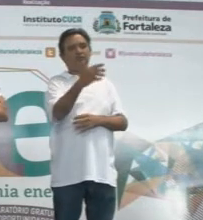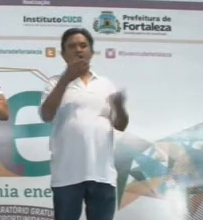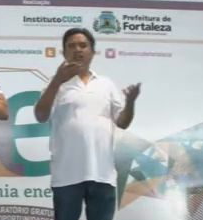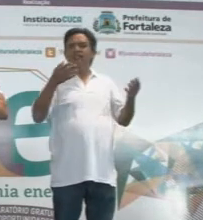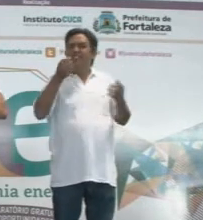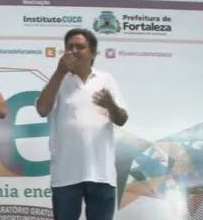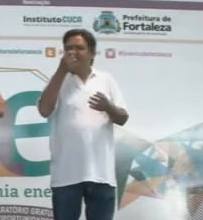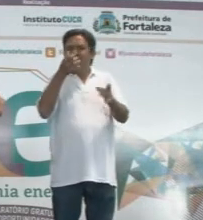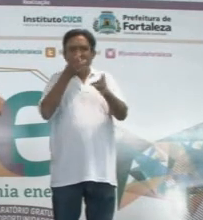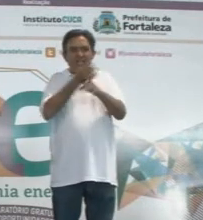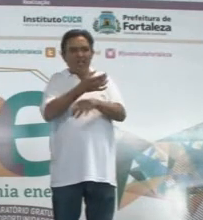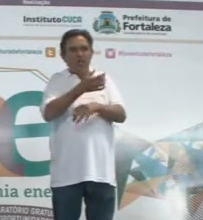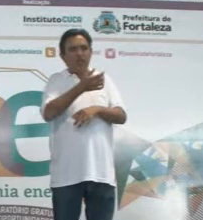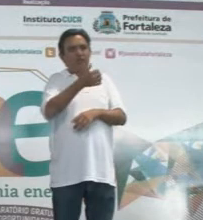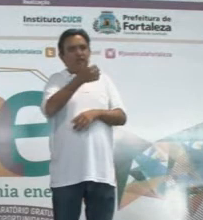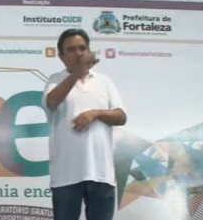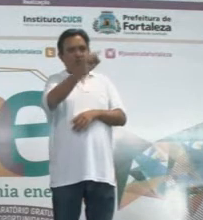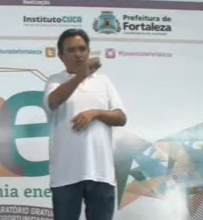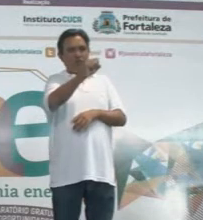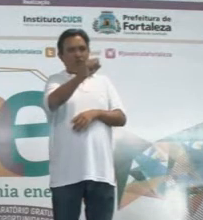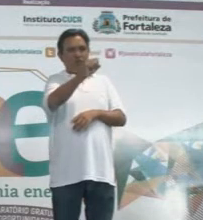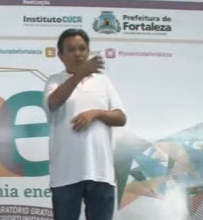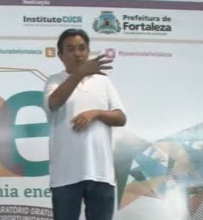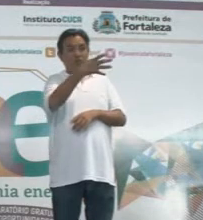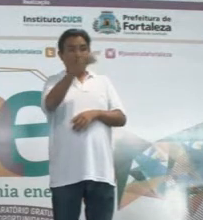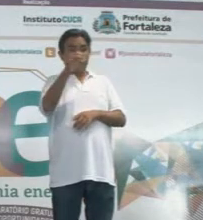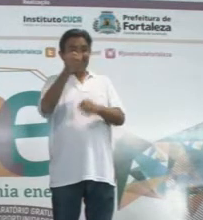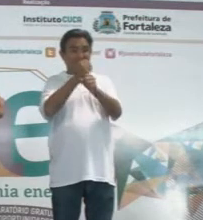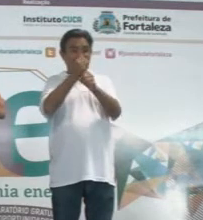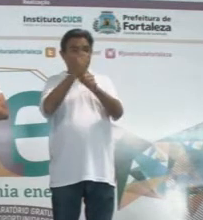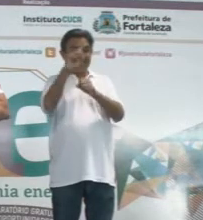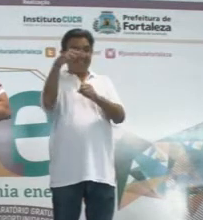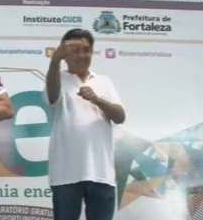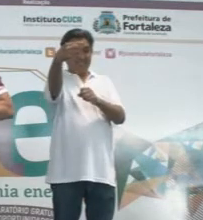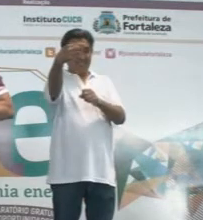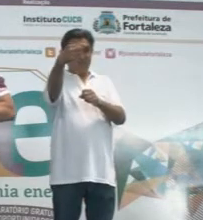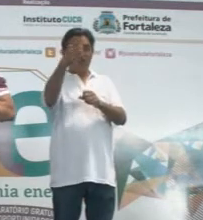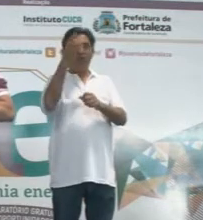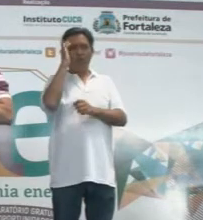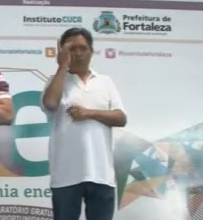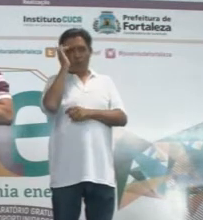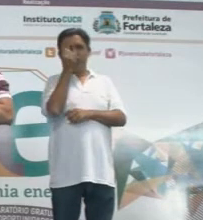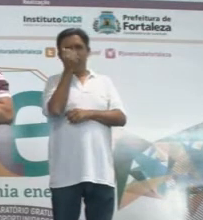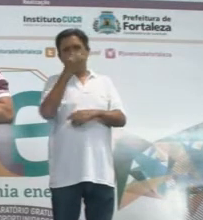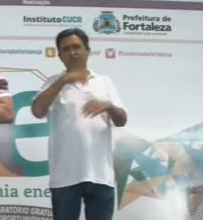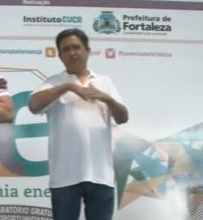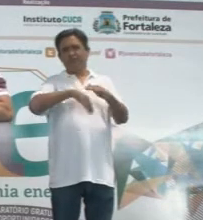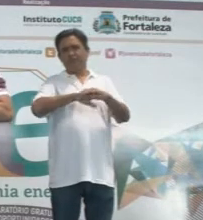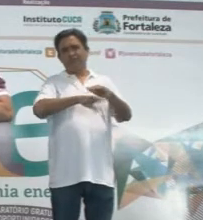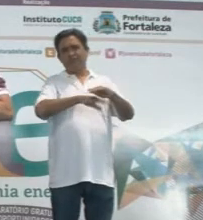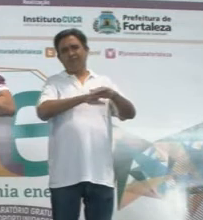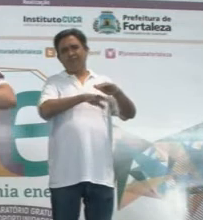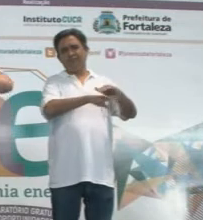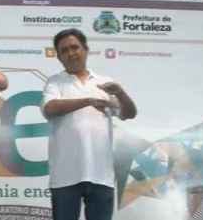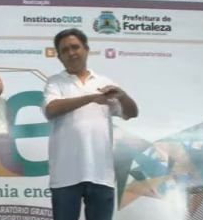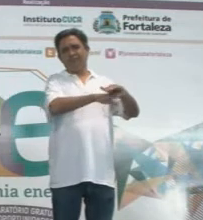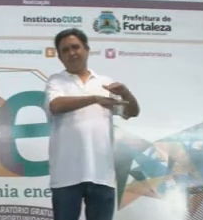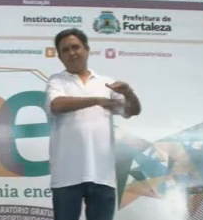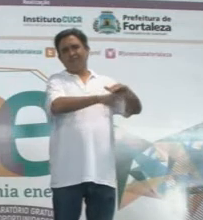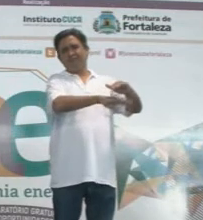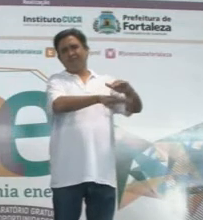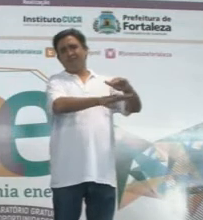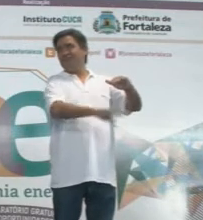XVIII. 400 anos depois, eu tenho para mim que eles juntaram bastante capital. Tanto que se você dividisse a economia na França,